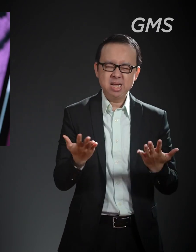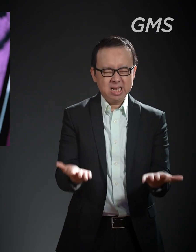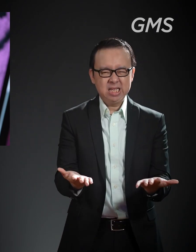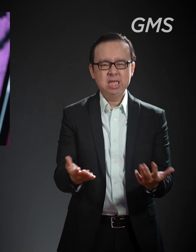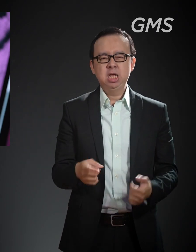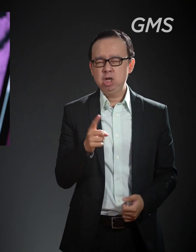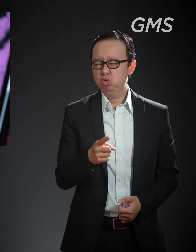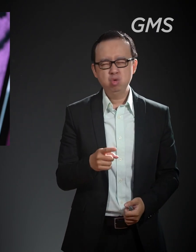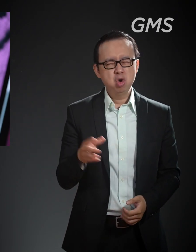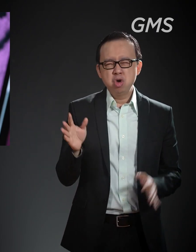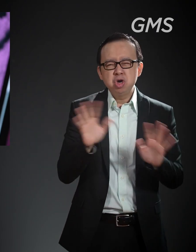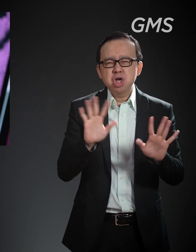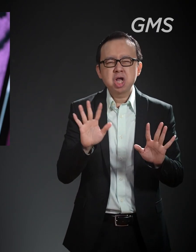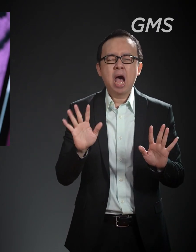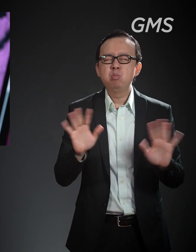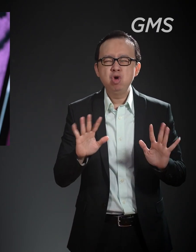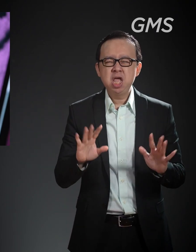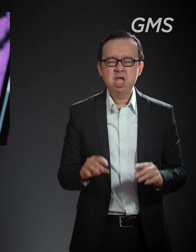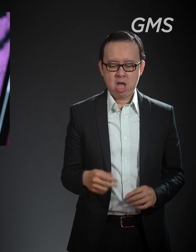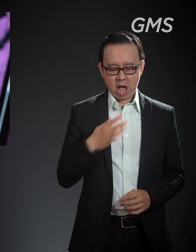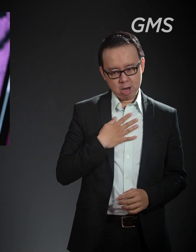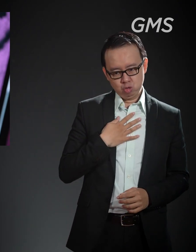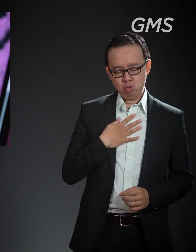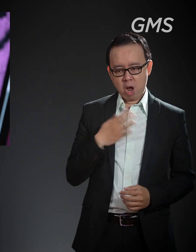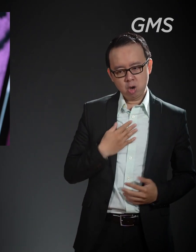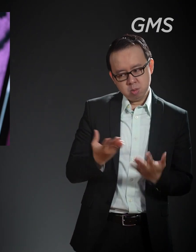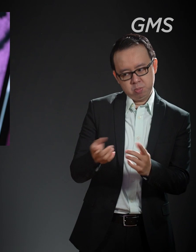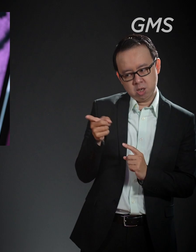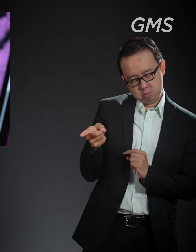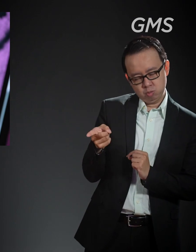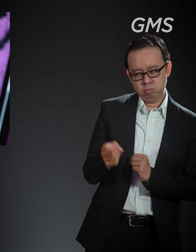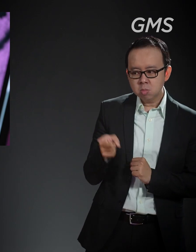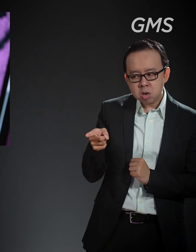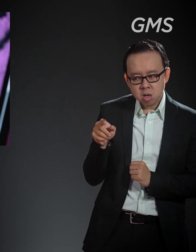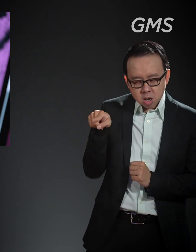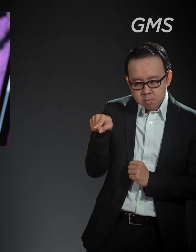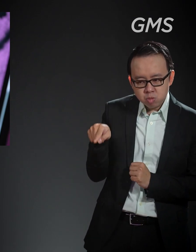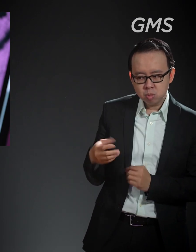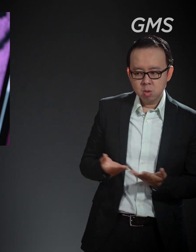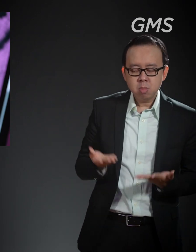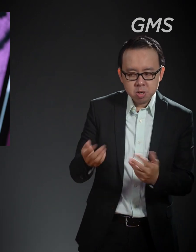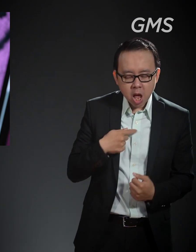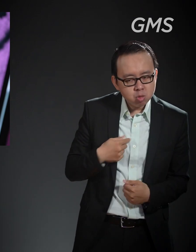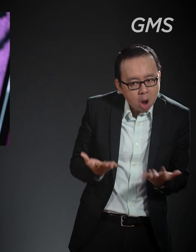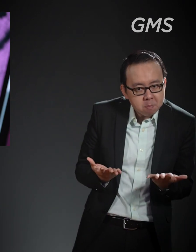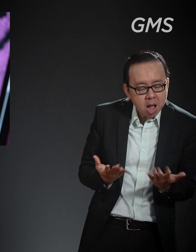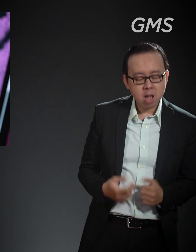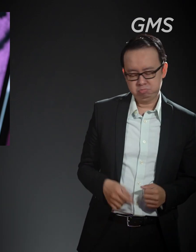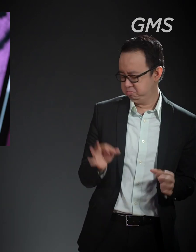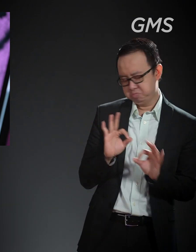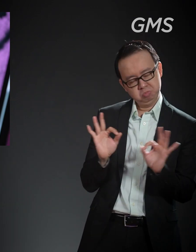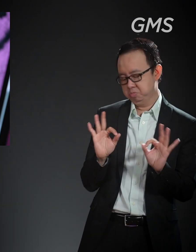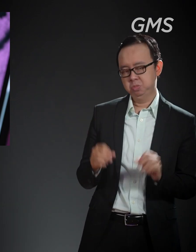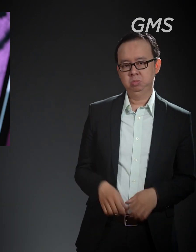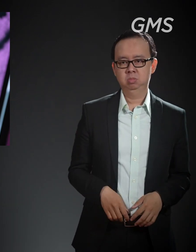Kasih mana itu kalau memberi itu bersyarat? Aku memberi ke kamu ya, kalau kamu mengembalikan sesuatu. Itu namanya dagang.